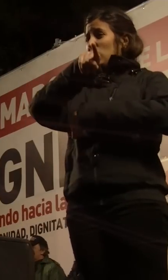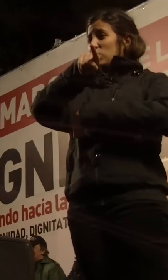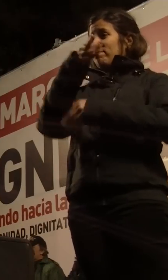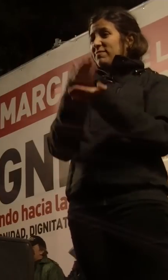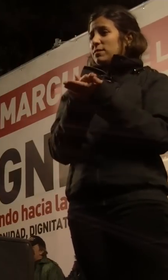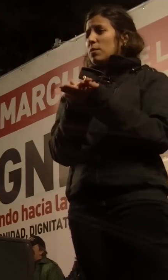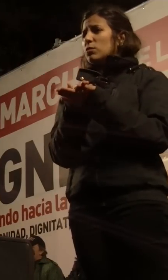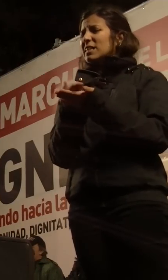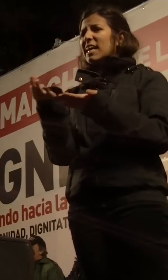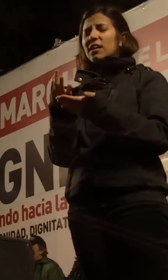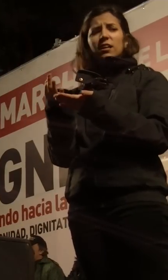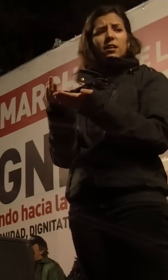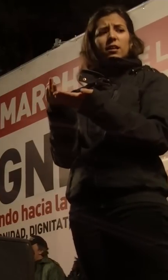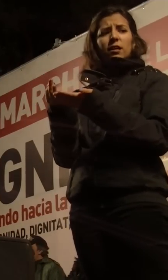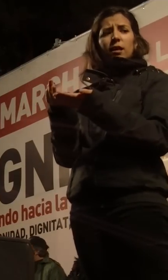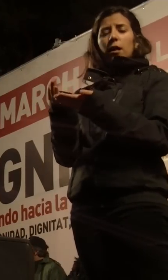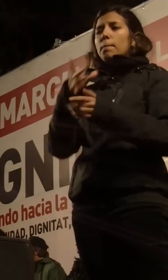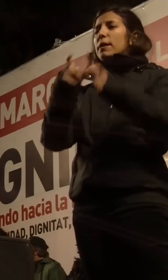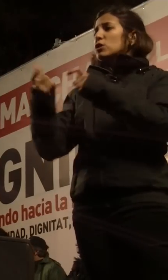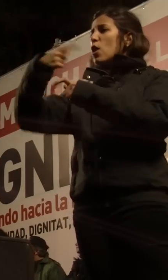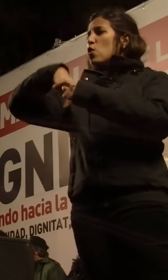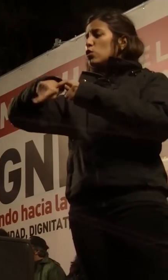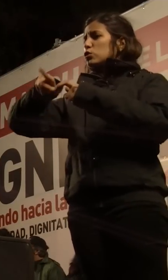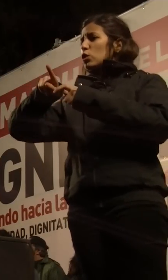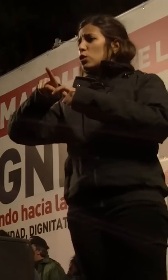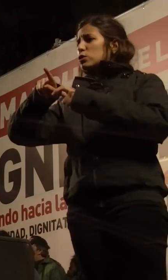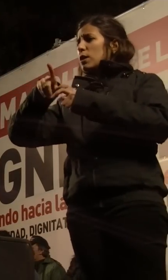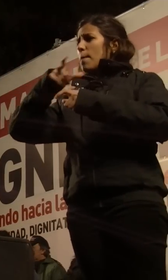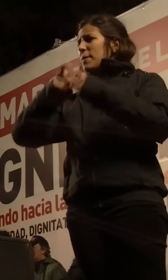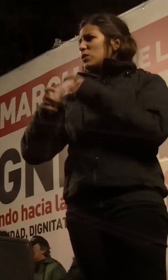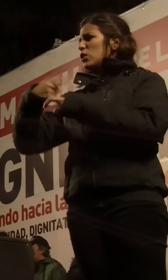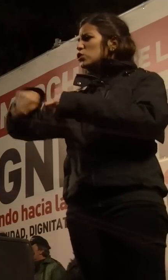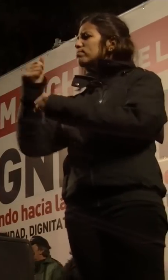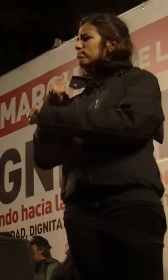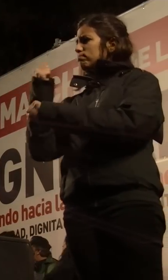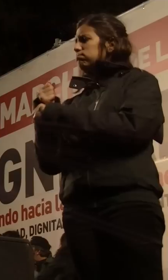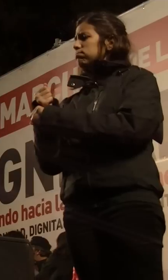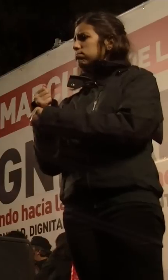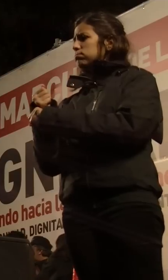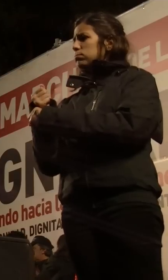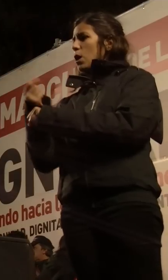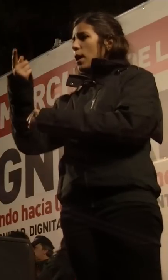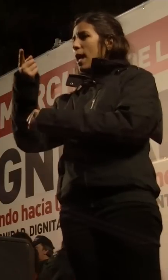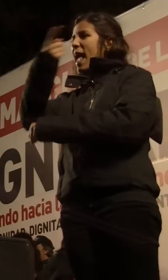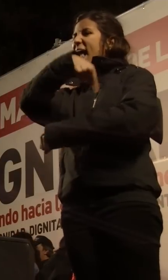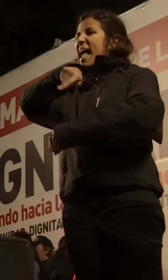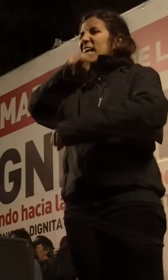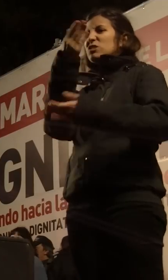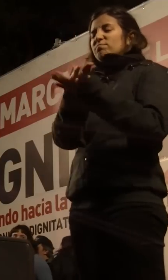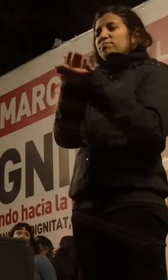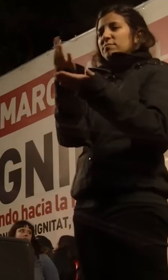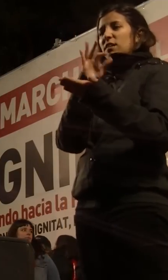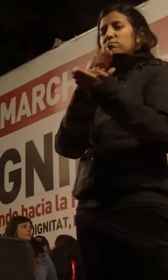sea nuestro lado todavía. Nadie está al lado de la clase trabajadora. Todos han demostrado estar al